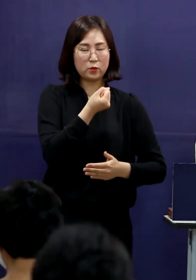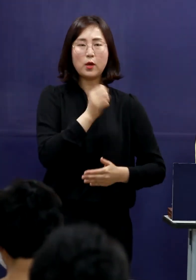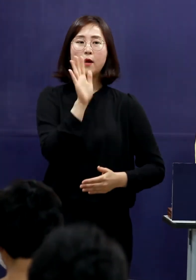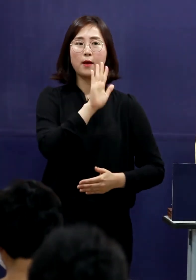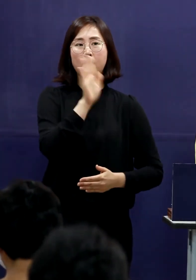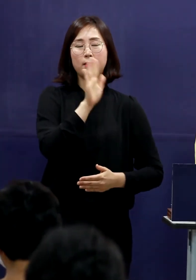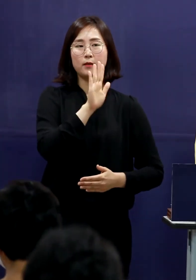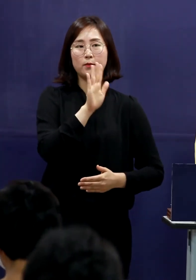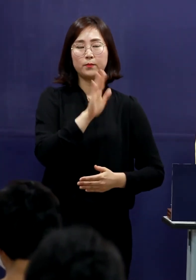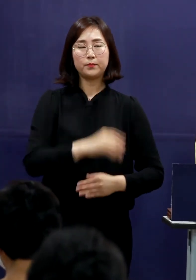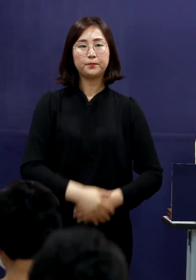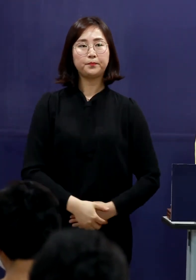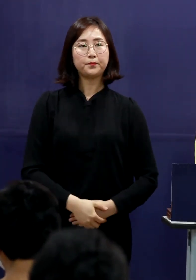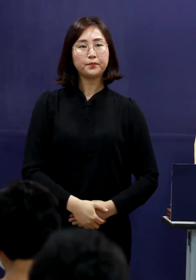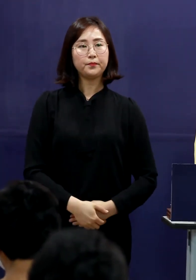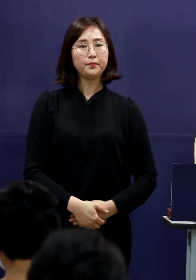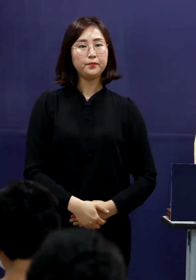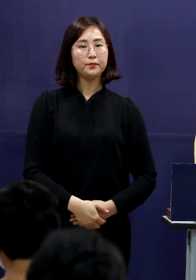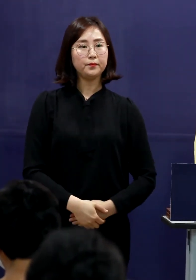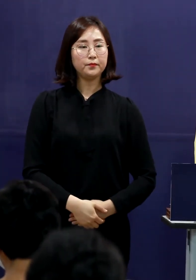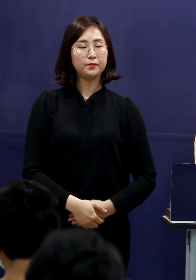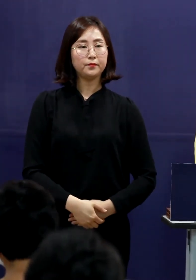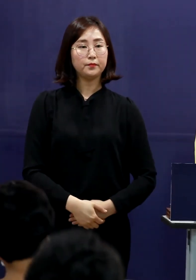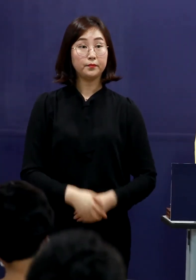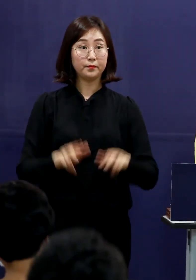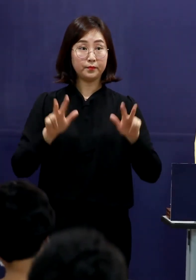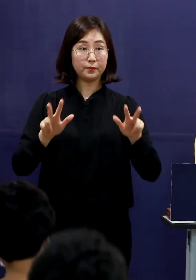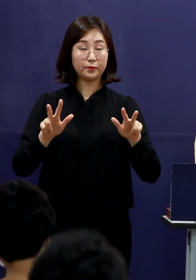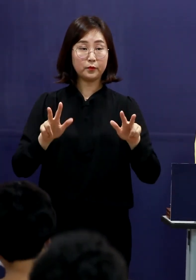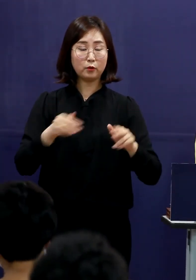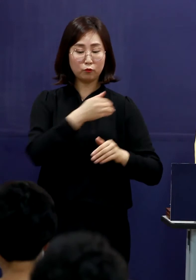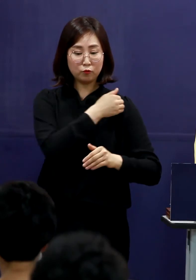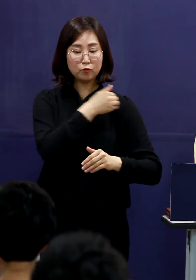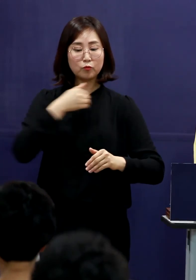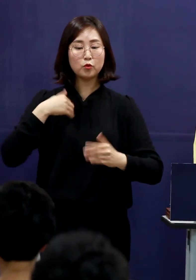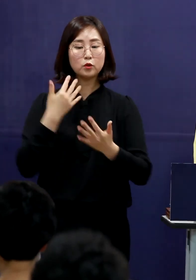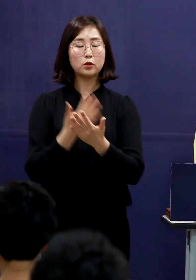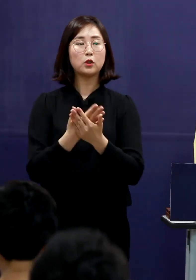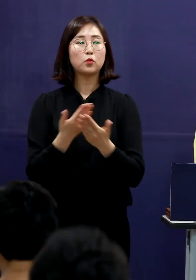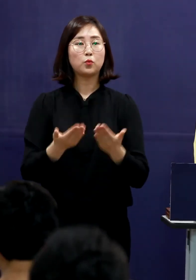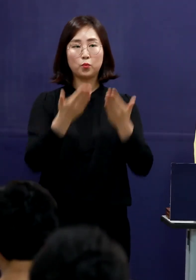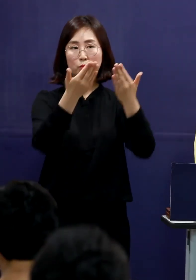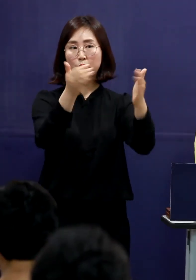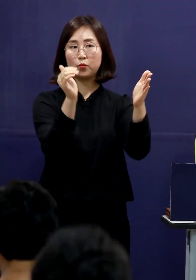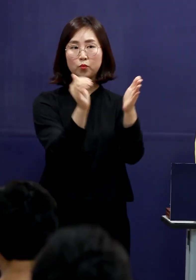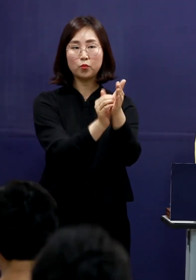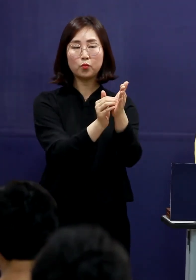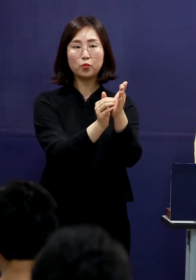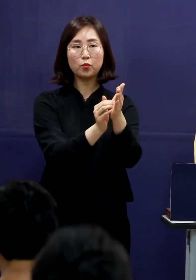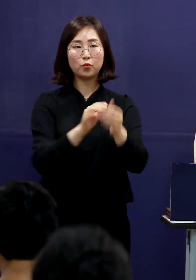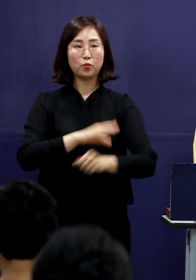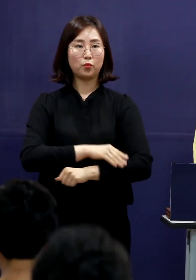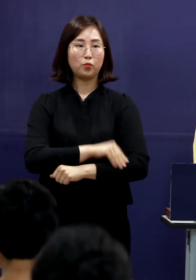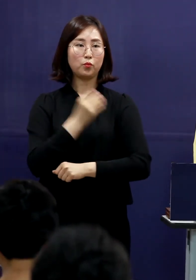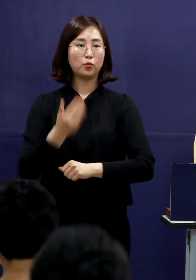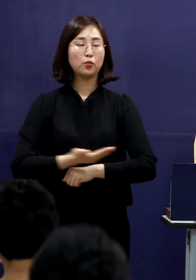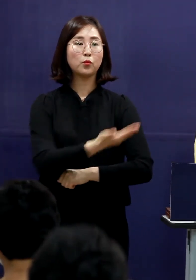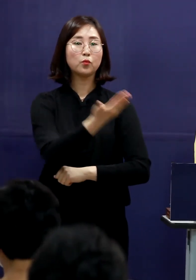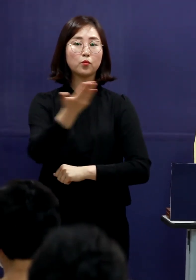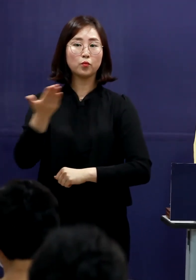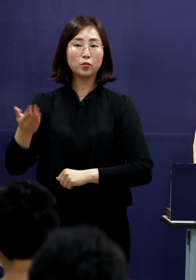비롯된 그런 일들인데 이제는 충분한 자료도 제공을 하고 그랬으니까 언론 여러분들께서 거기에